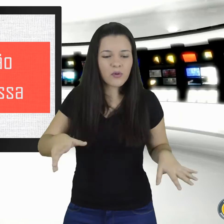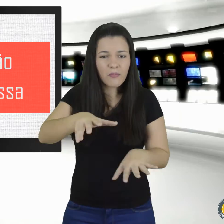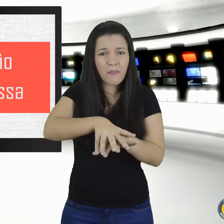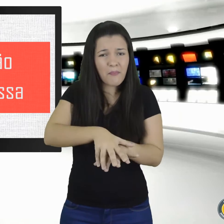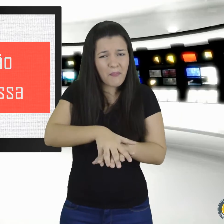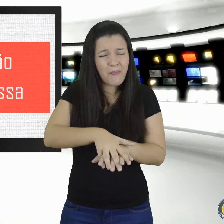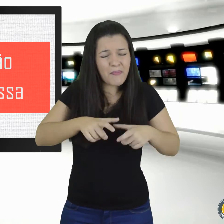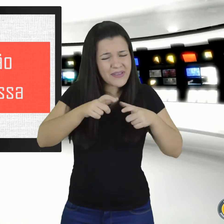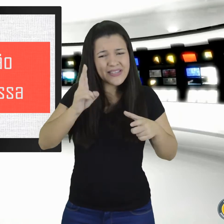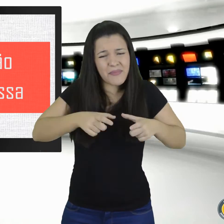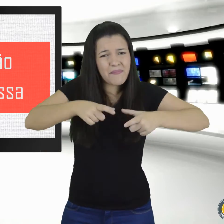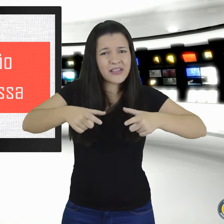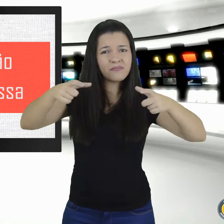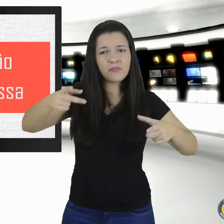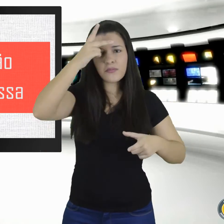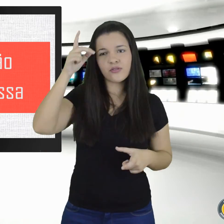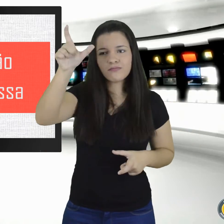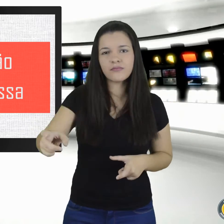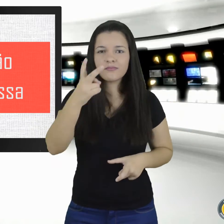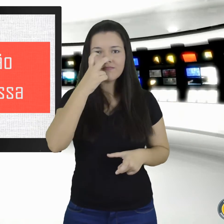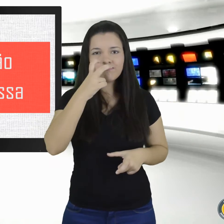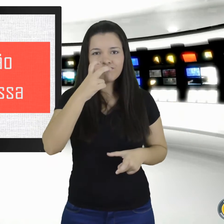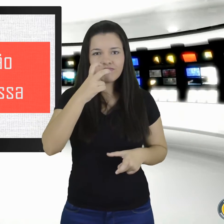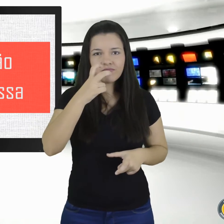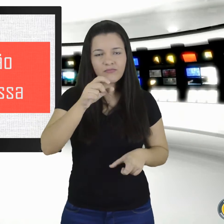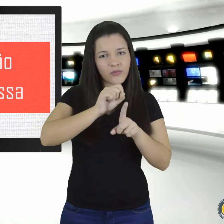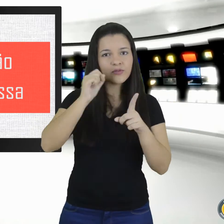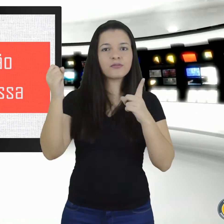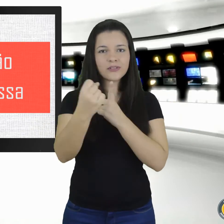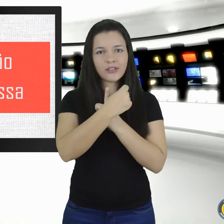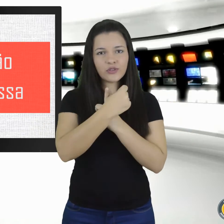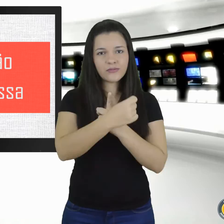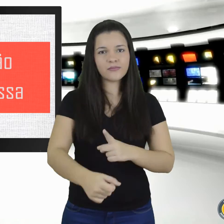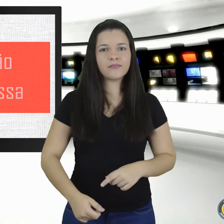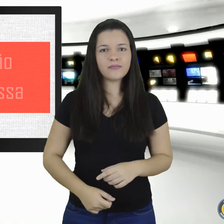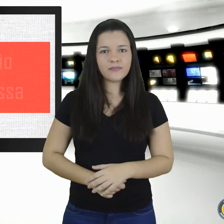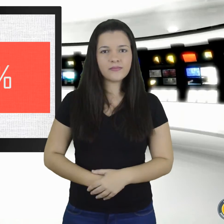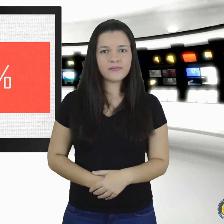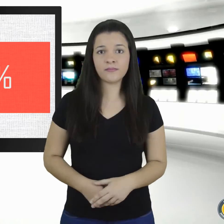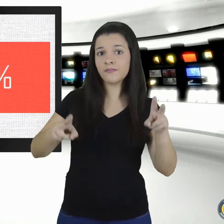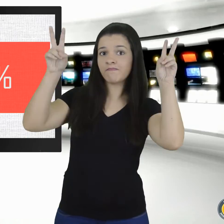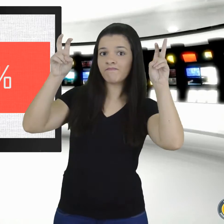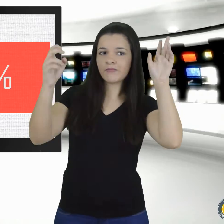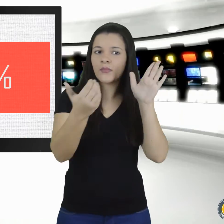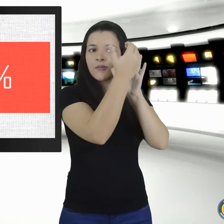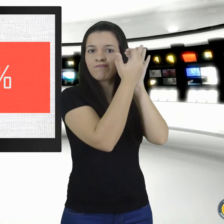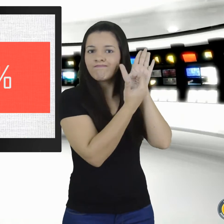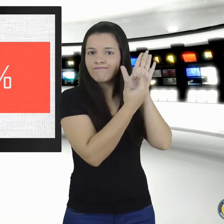mais pessoas com deficiência visual em todos os âmbitos sociais. Queda de